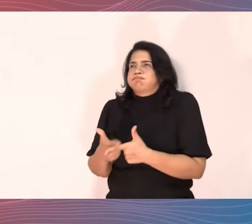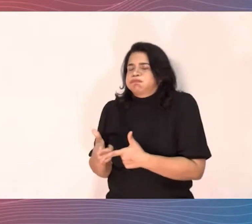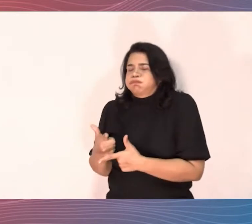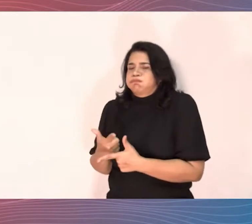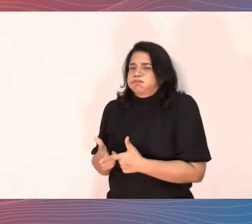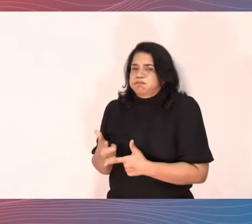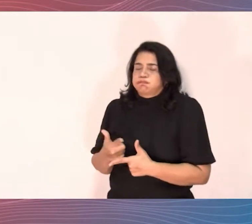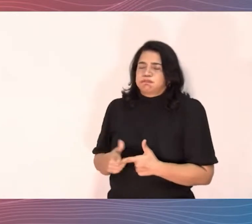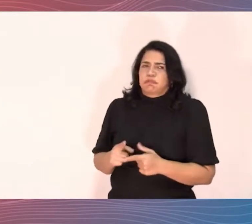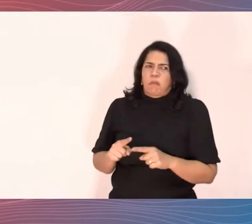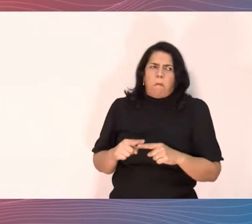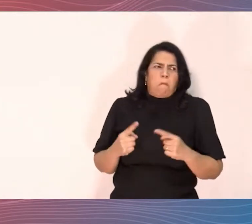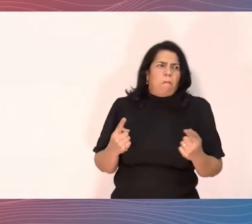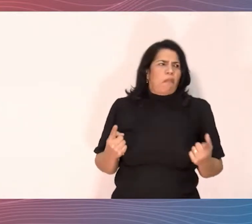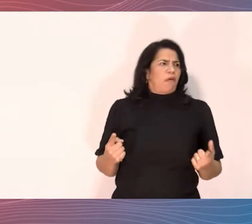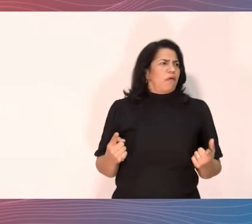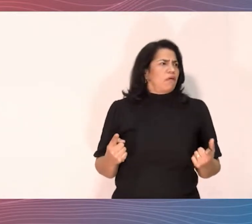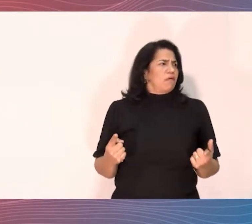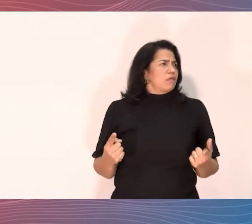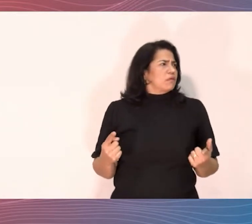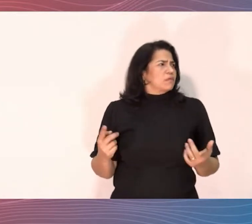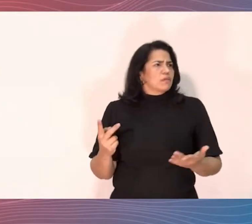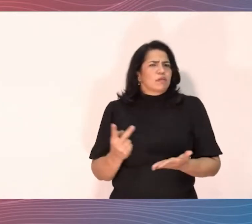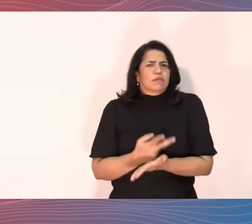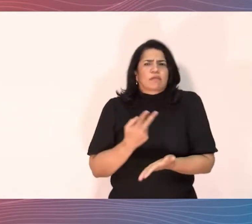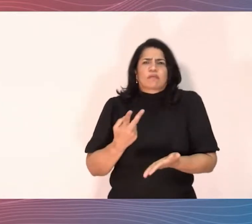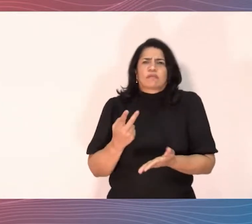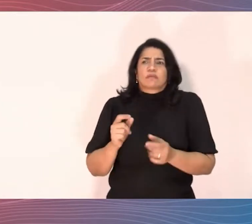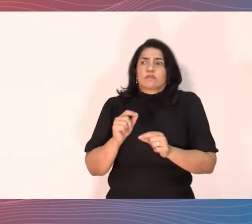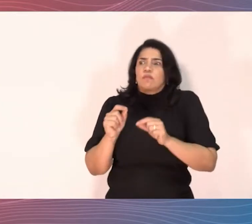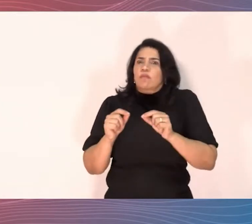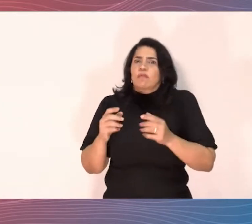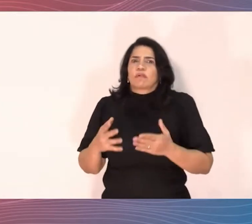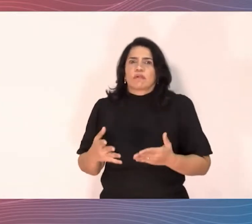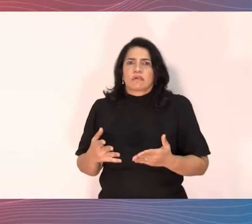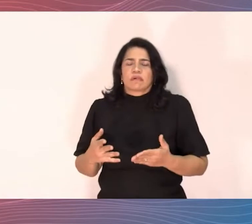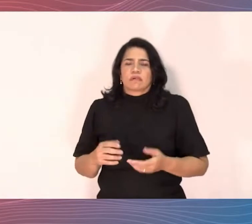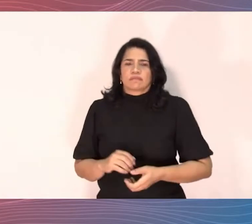Mas de repente, o que fez a imersão na palavra?